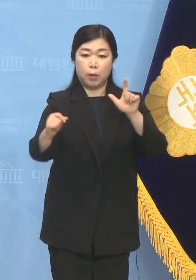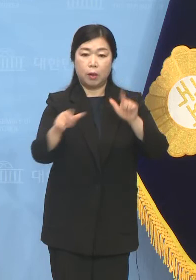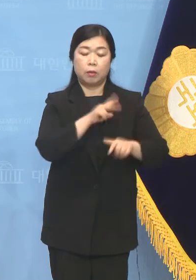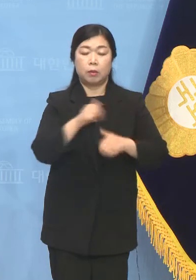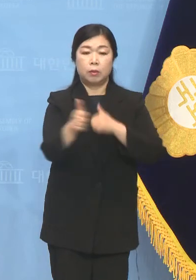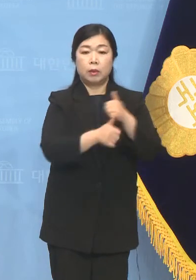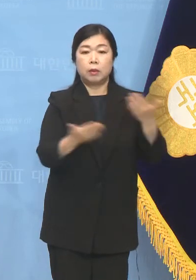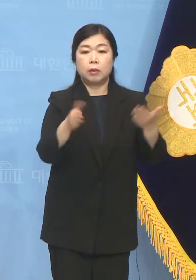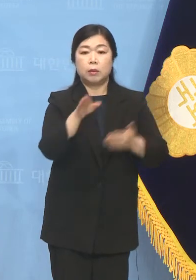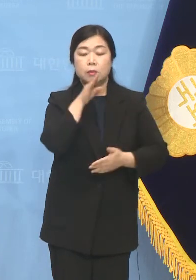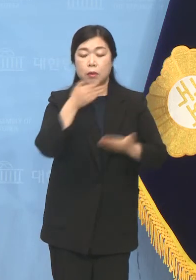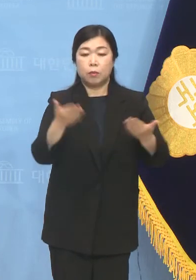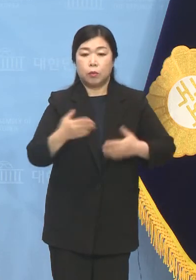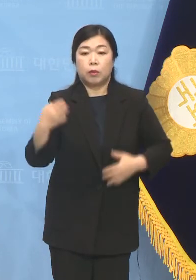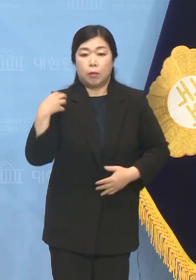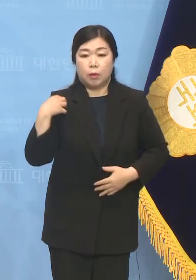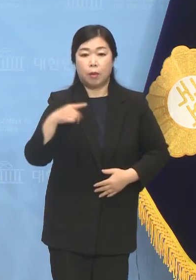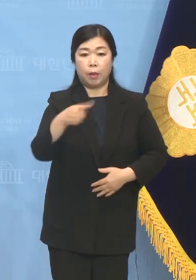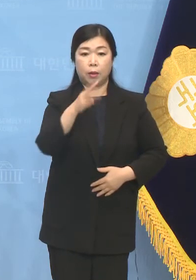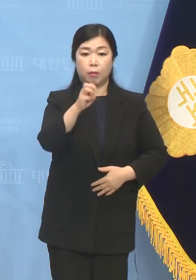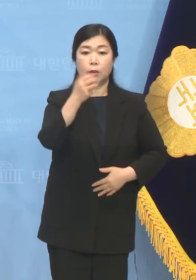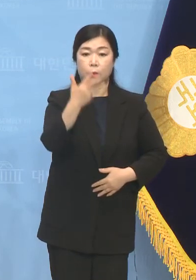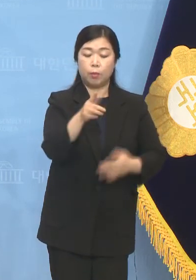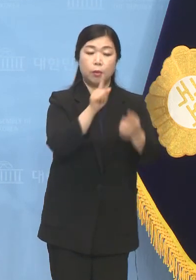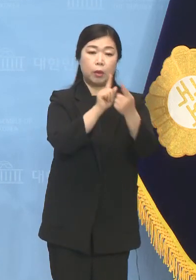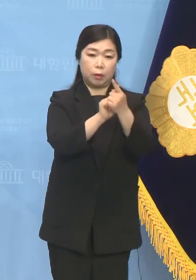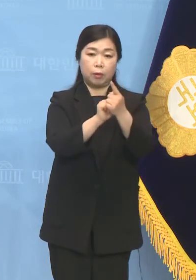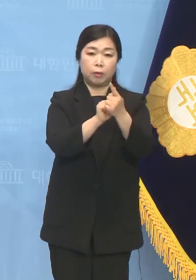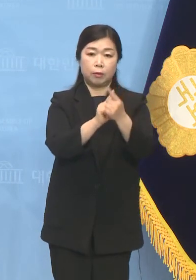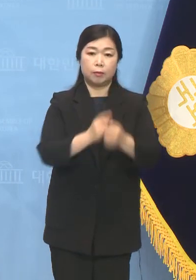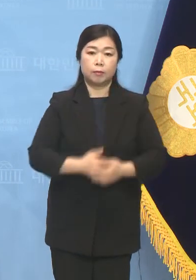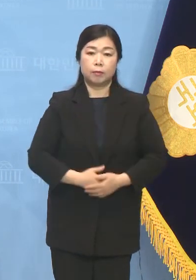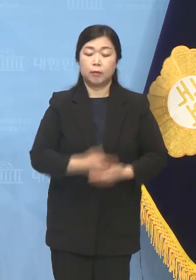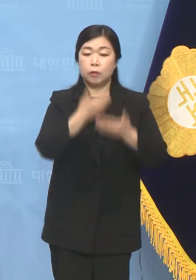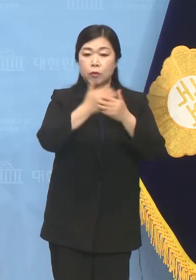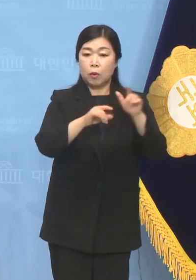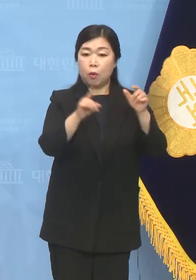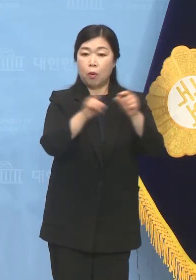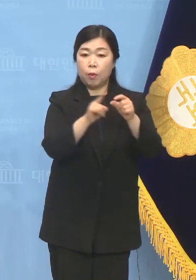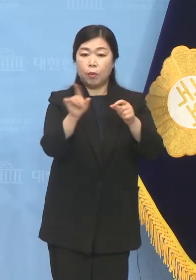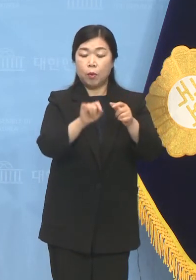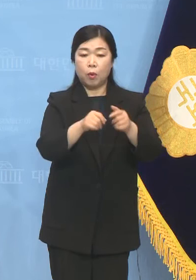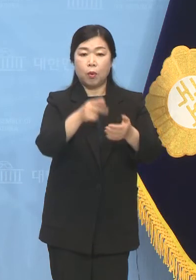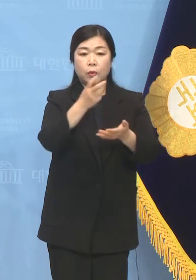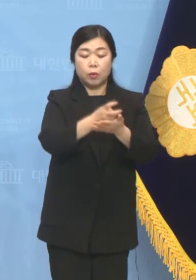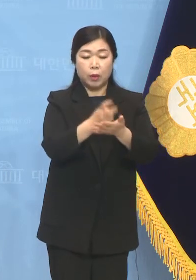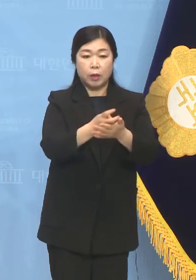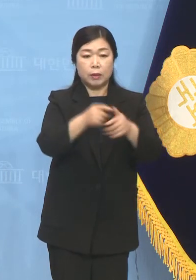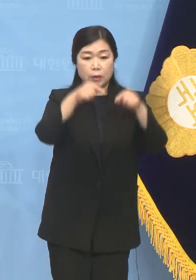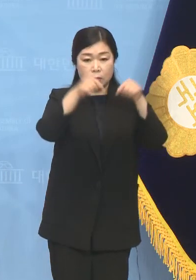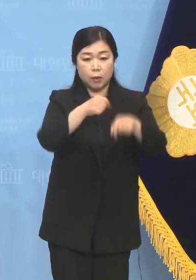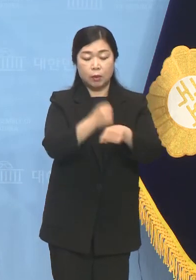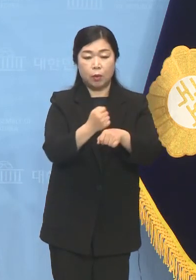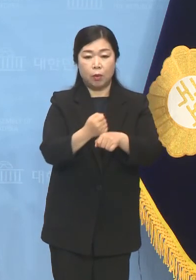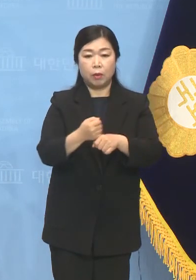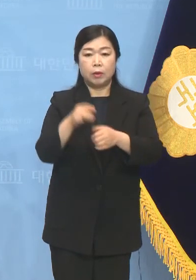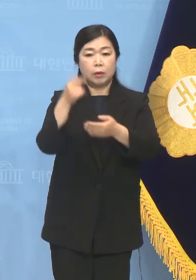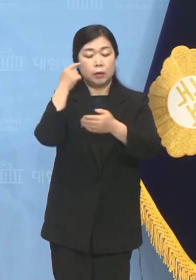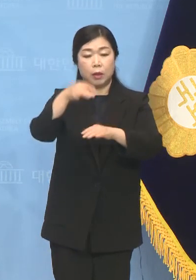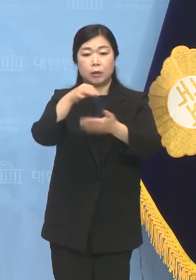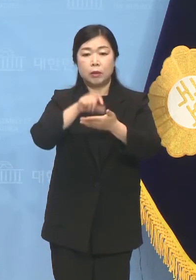지방의회의 실무직원 138명을 대상으로 하며 주요 과목으로는 조례안심사,